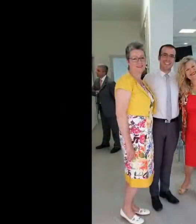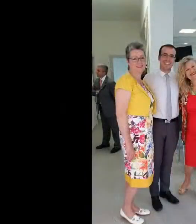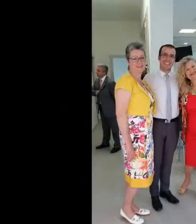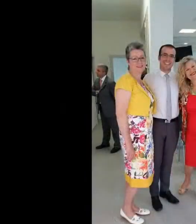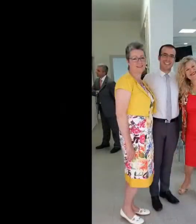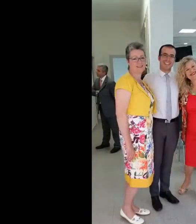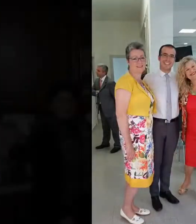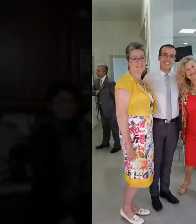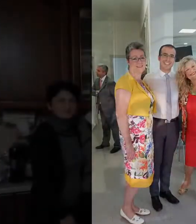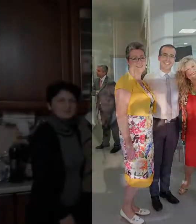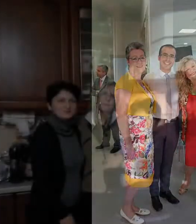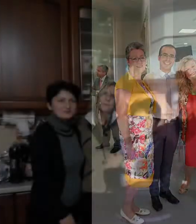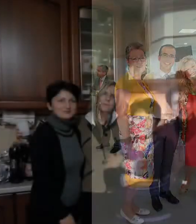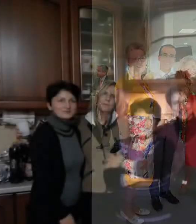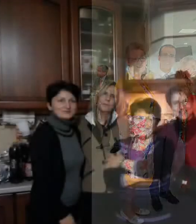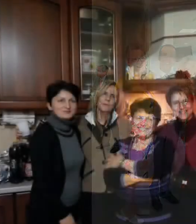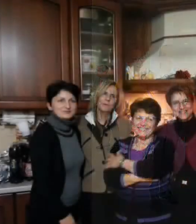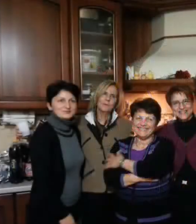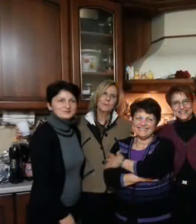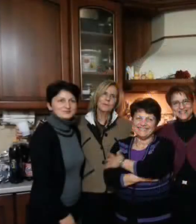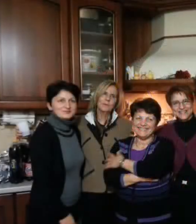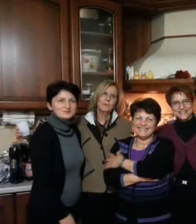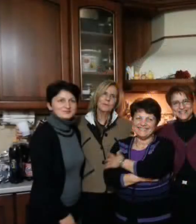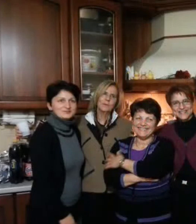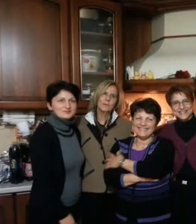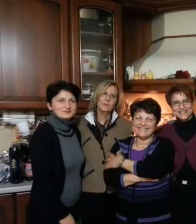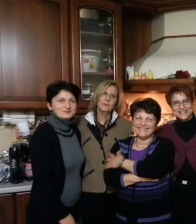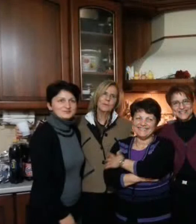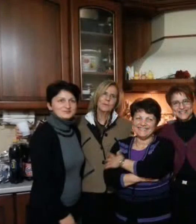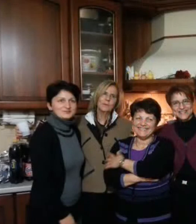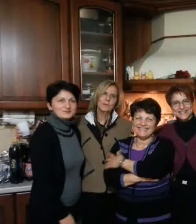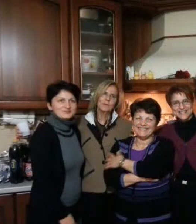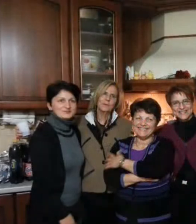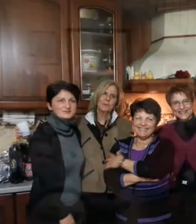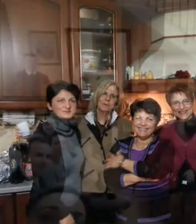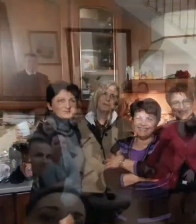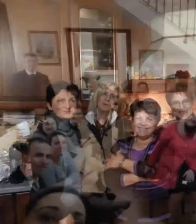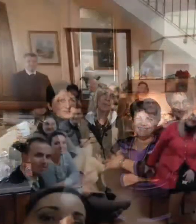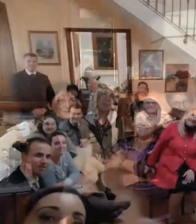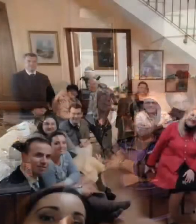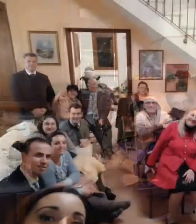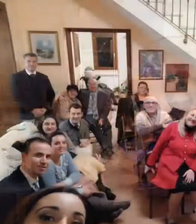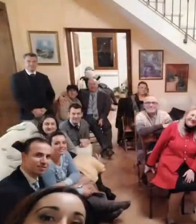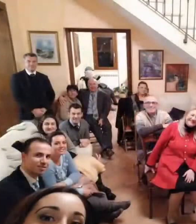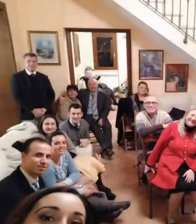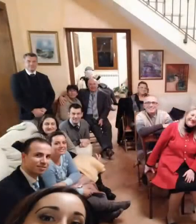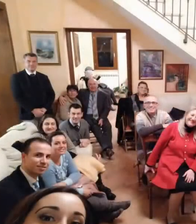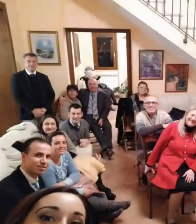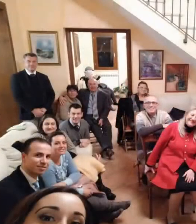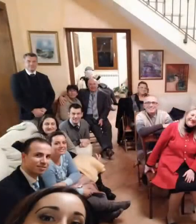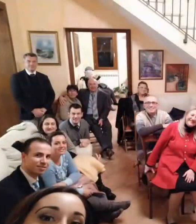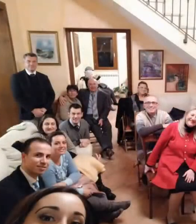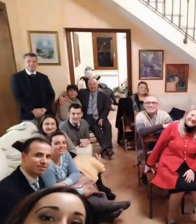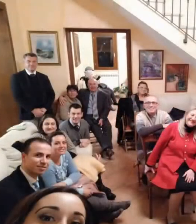intorno a te anche tu come me